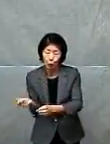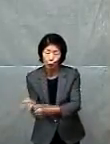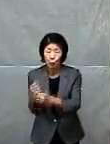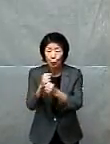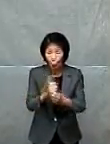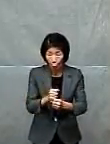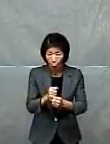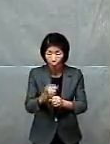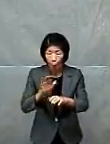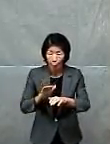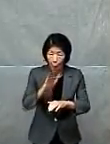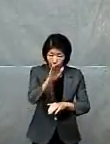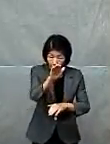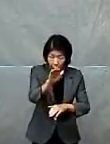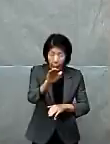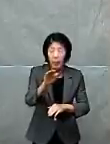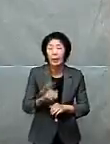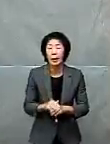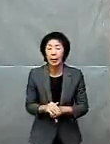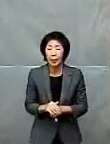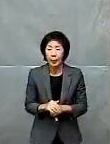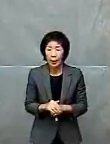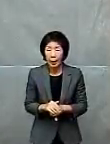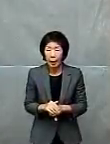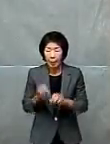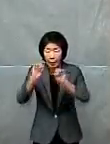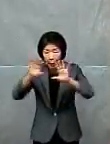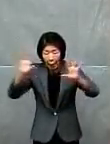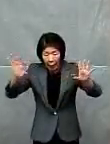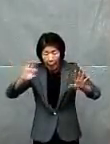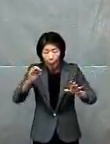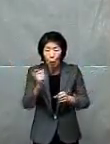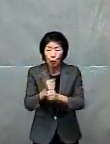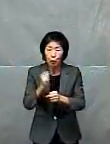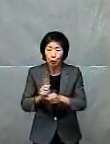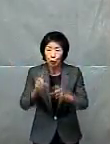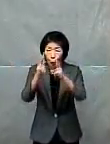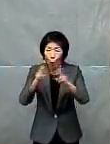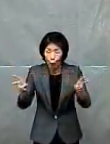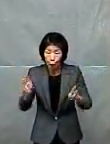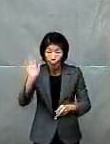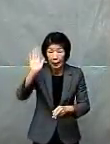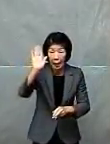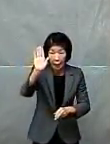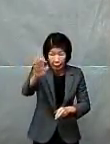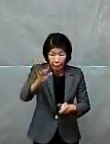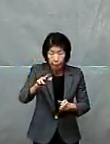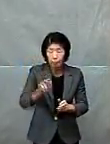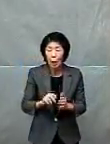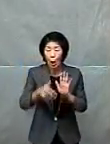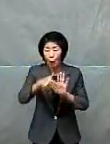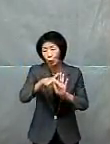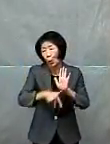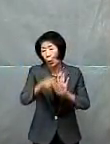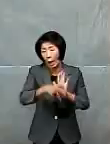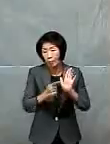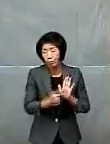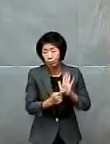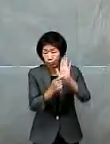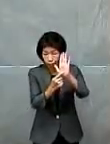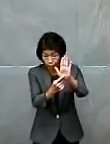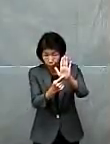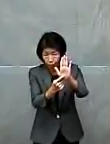と発展の視点にも立って輝けものづくり東北の未来を大会のスローガンに掲げ